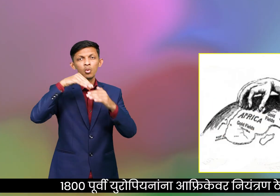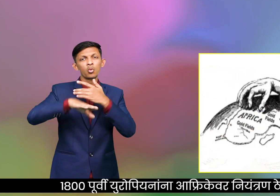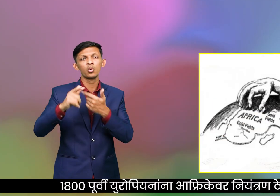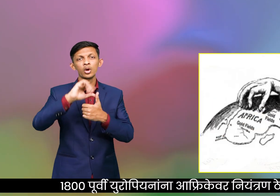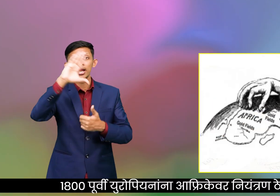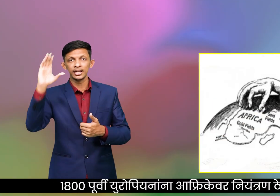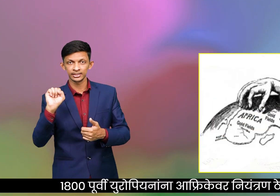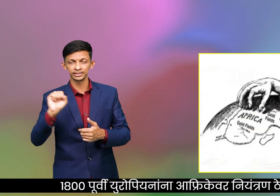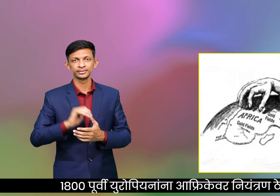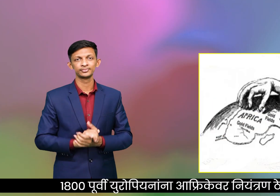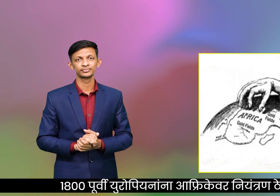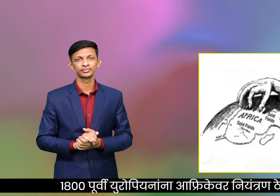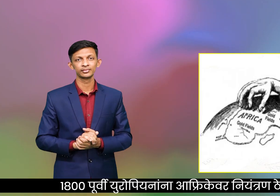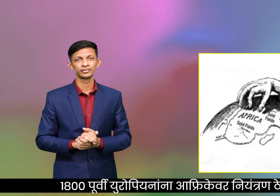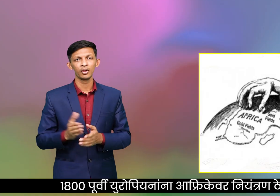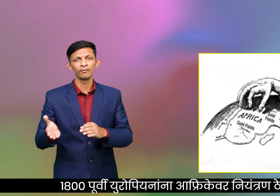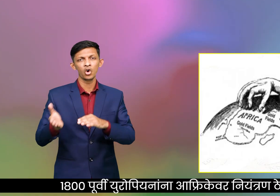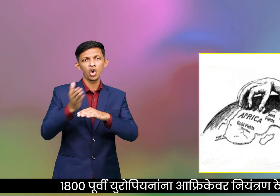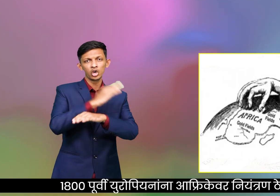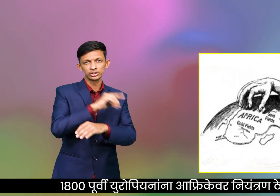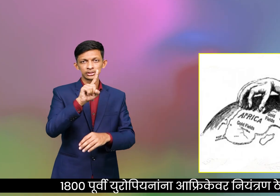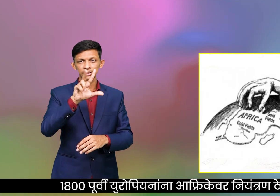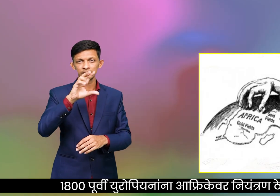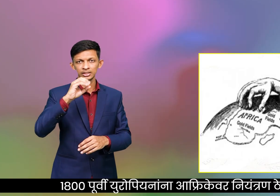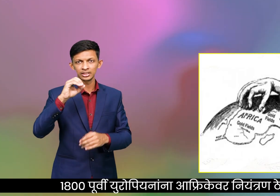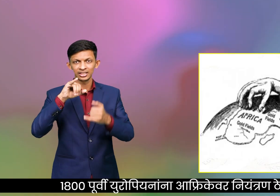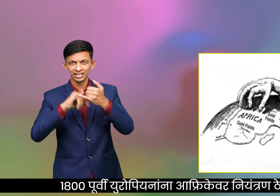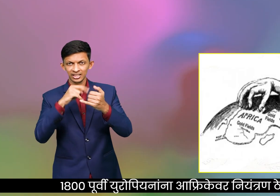1800 पूर्वी युरोपियनांना आफ्रिकेवर नियंत्रण ठेवायचे नव्हते.